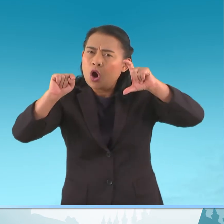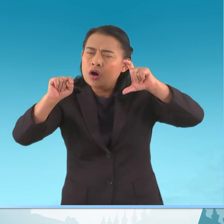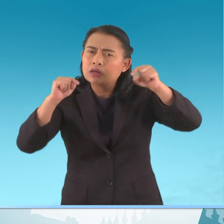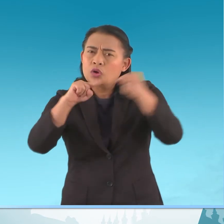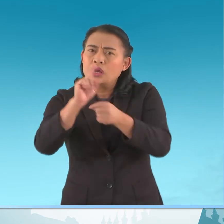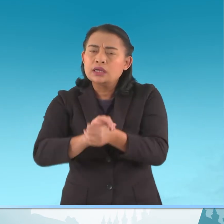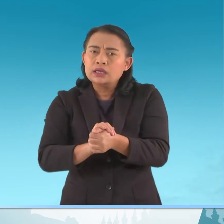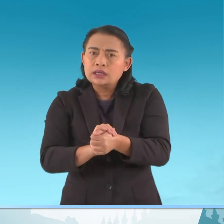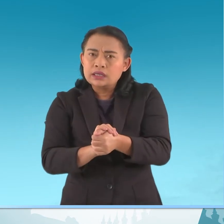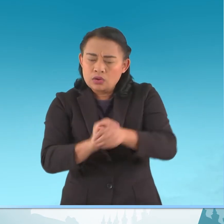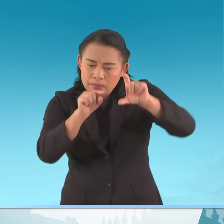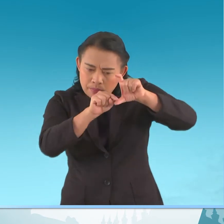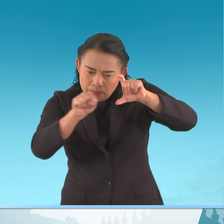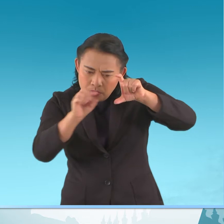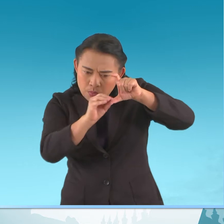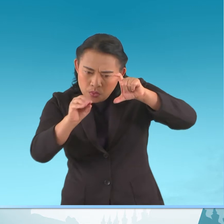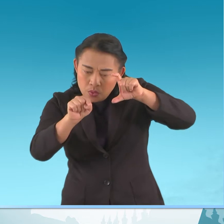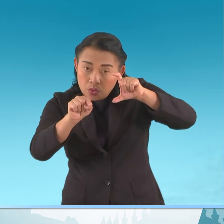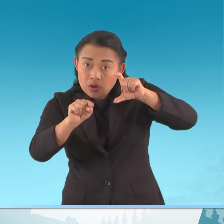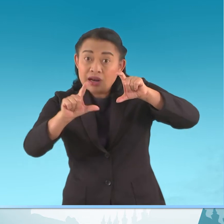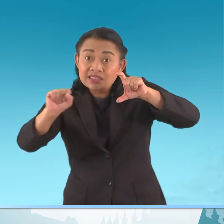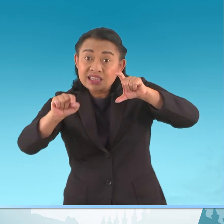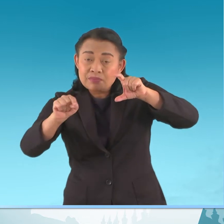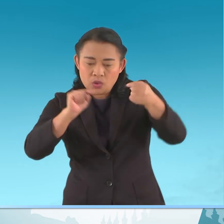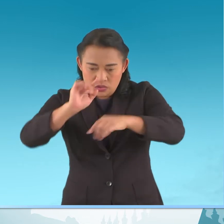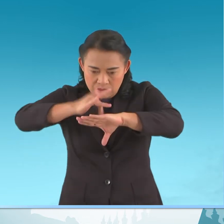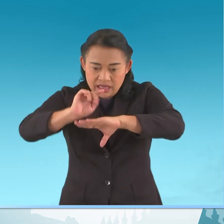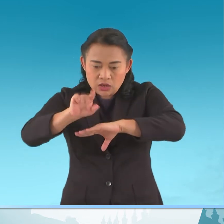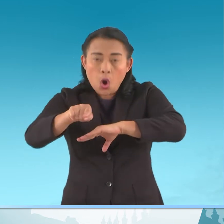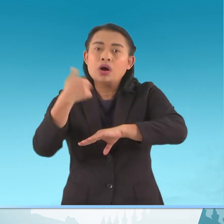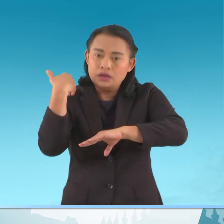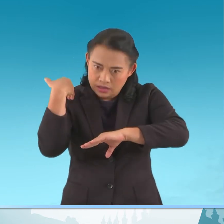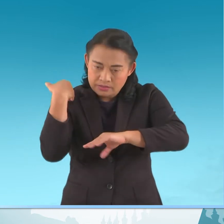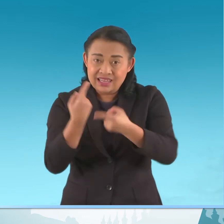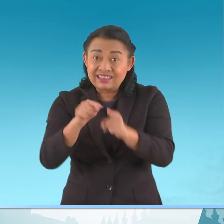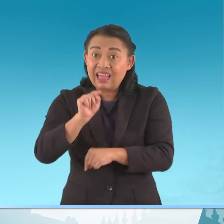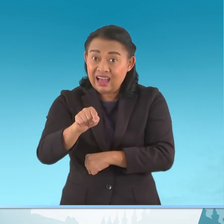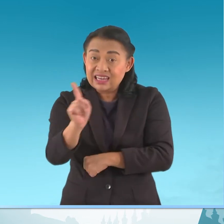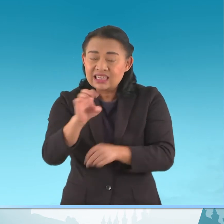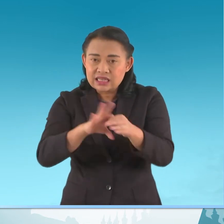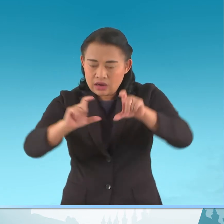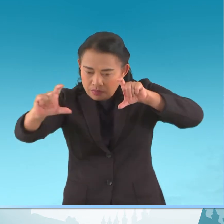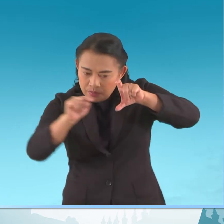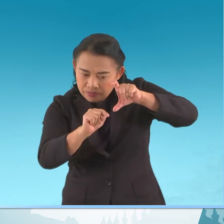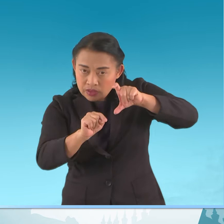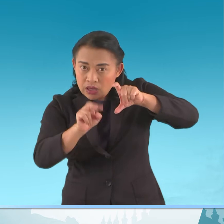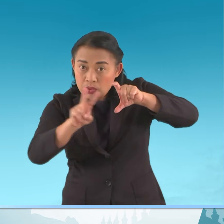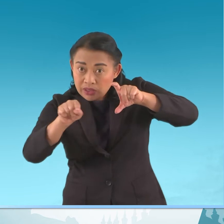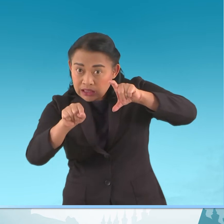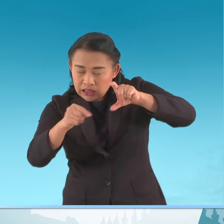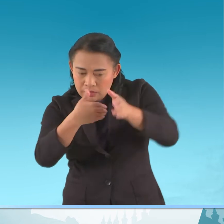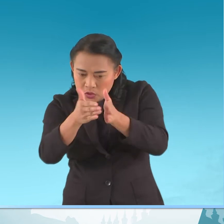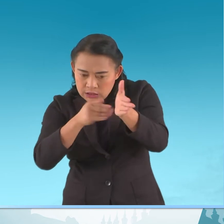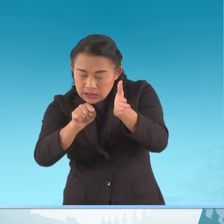ยี่ห้อก็จะมีหมดแรงเขตเราก็ไปใช้แหล่งเก็บได้นะครับอย่างนี้ในกล้องตัวนี้ผมจะใช้ vividนะ